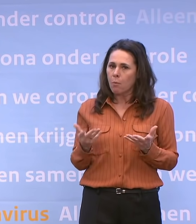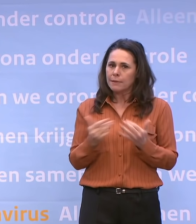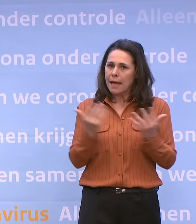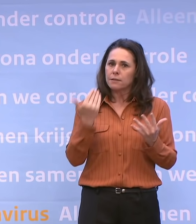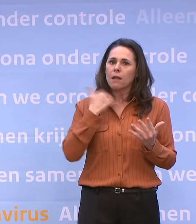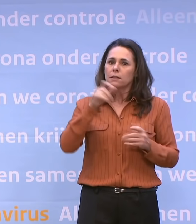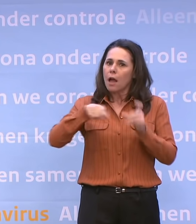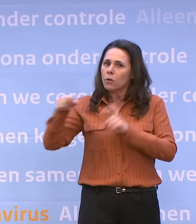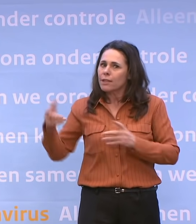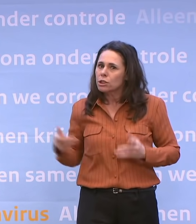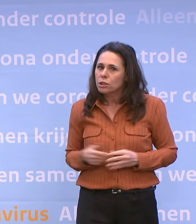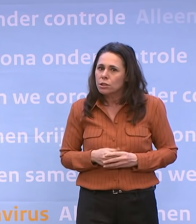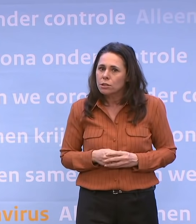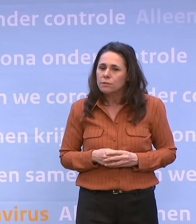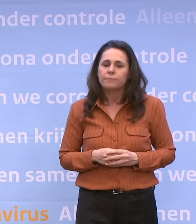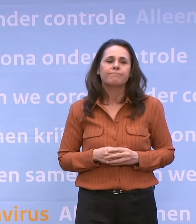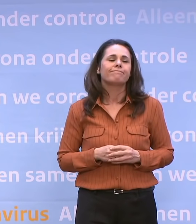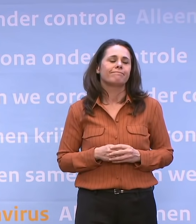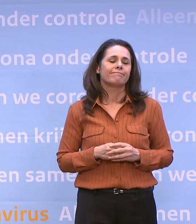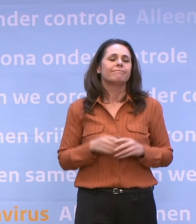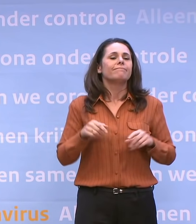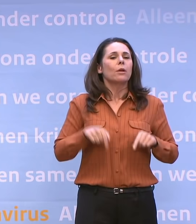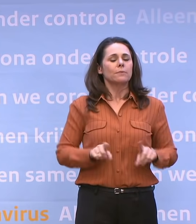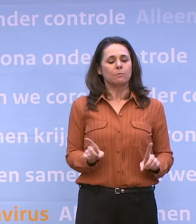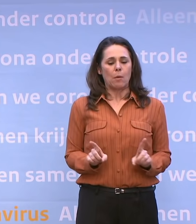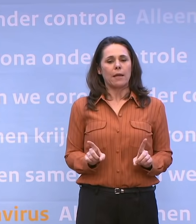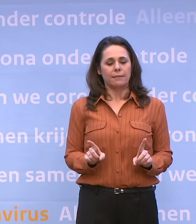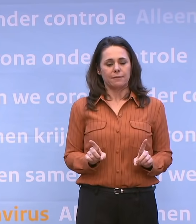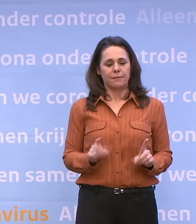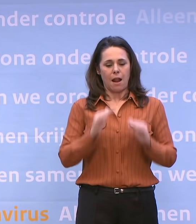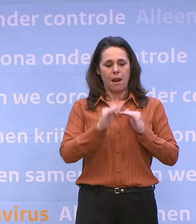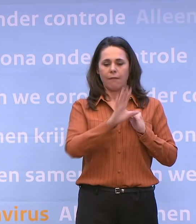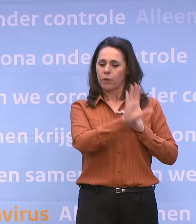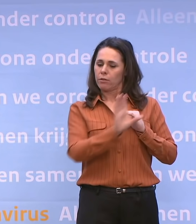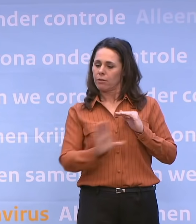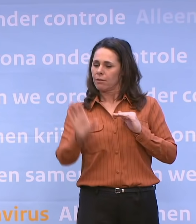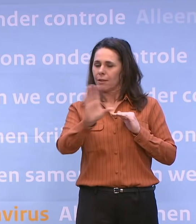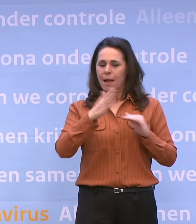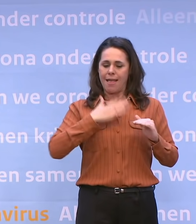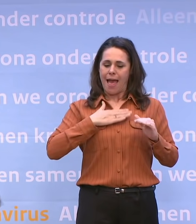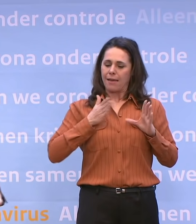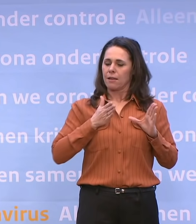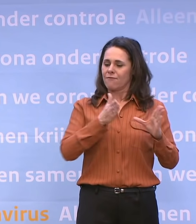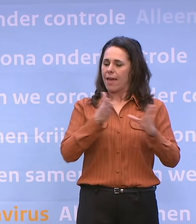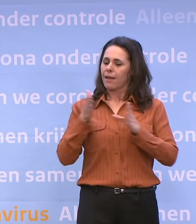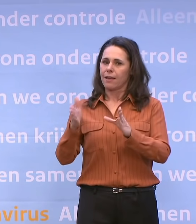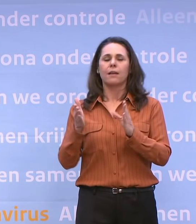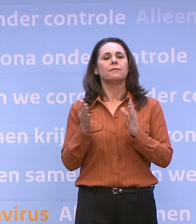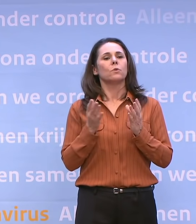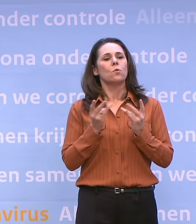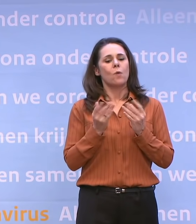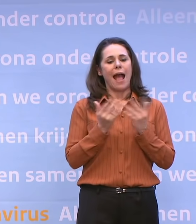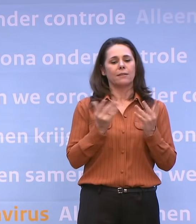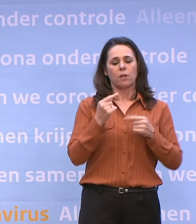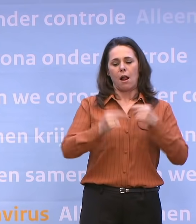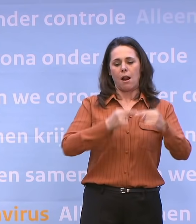daar? Nou, op dit moment zie je natuurlijk dat die landen allemaal hun eigen pad volgen in termen van hoe de aantallen zich ontwikkelen. Je ziet in